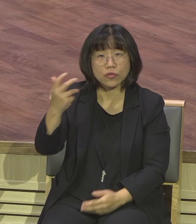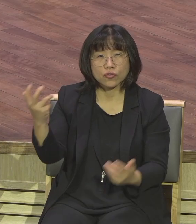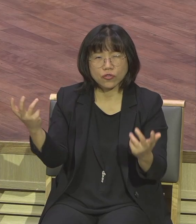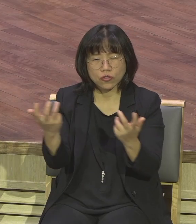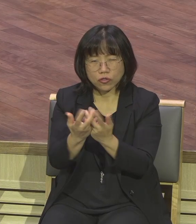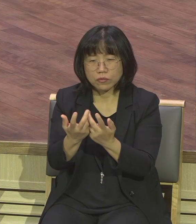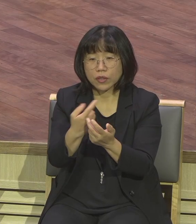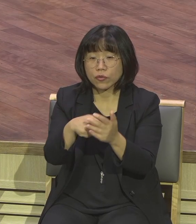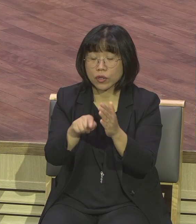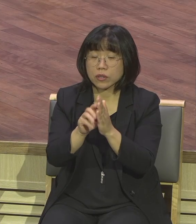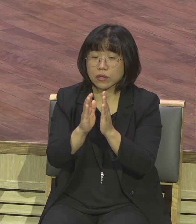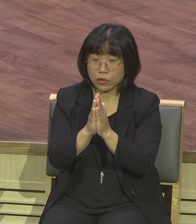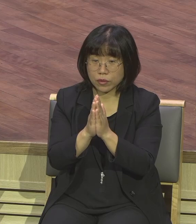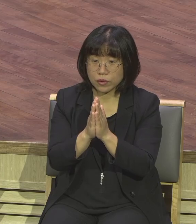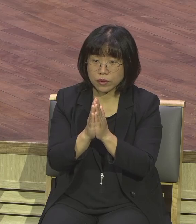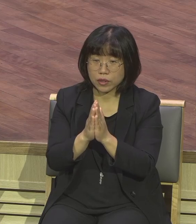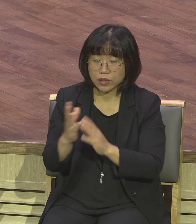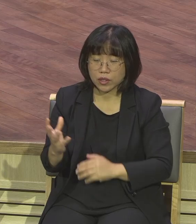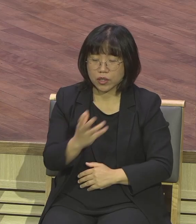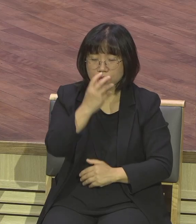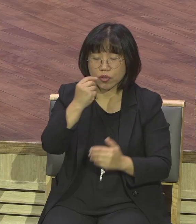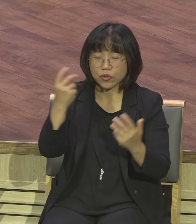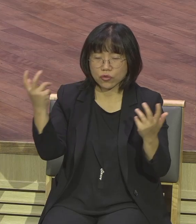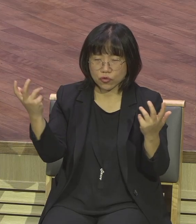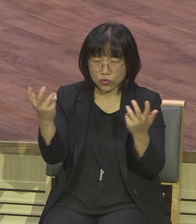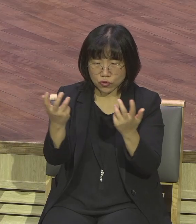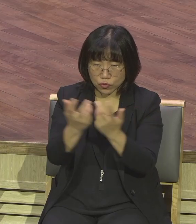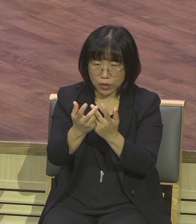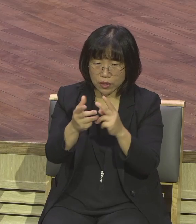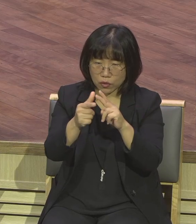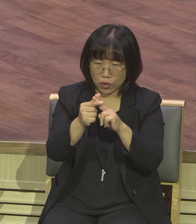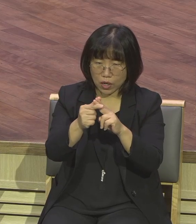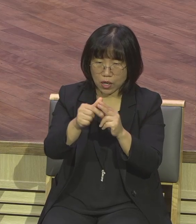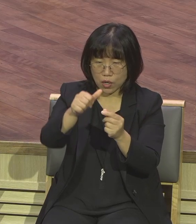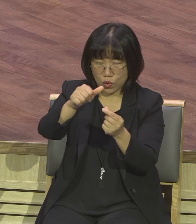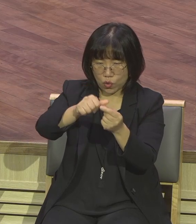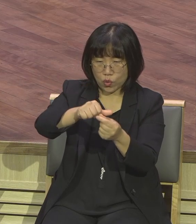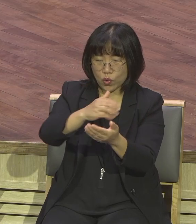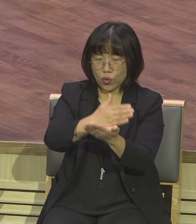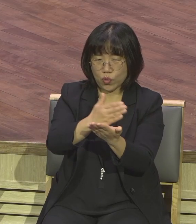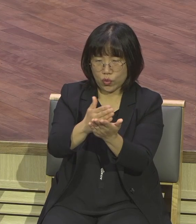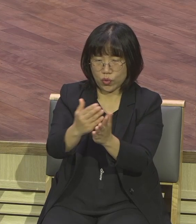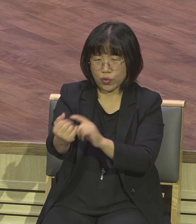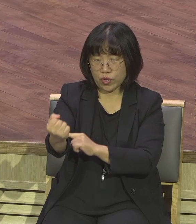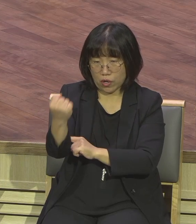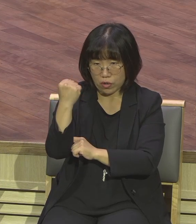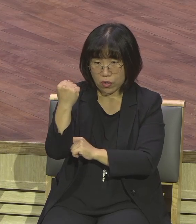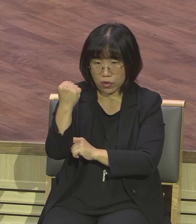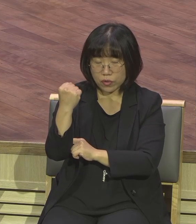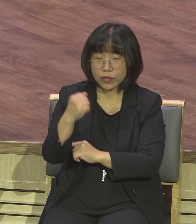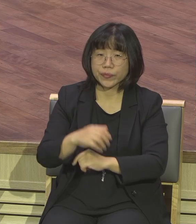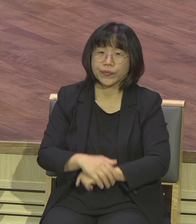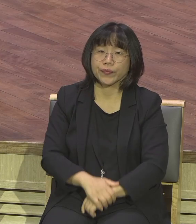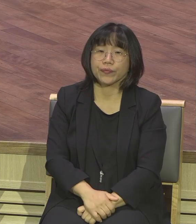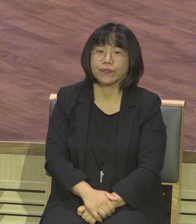성령 충만 이거는 중요한 얘기예요. 성령 충만과 오력 이걸 기본으로 들어가야 돼요.